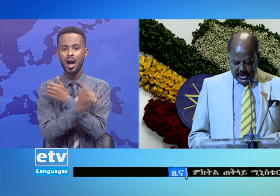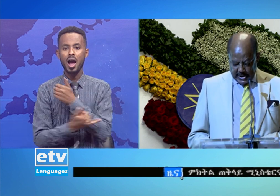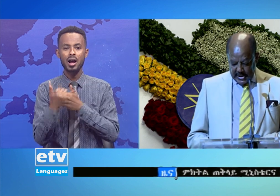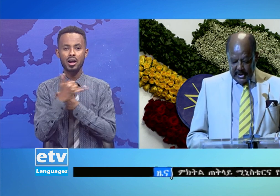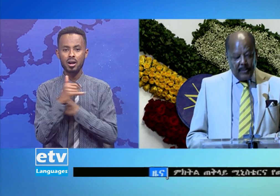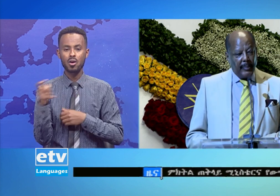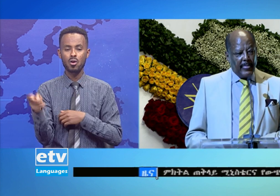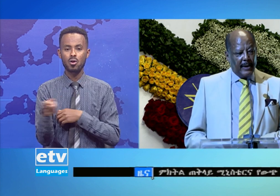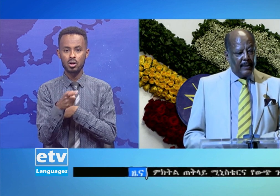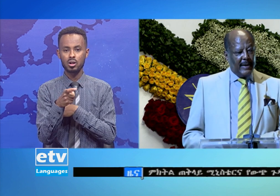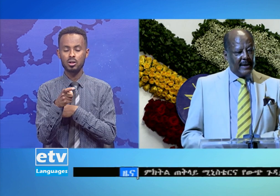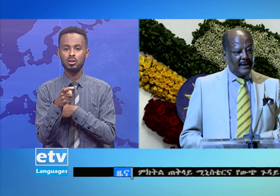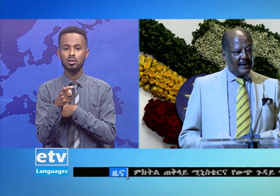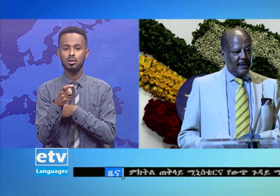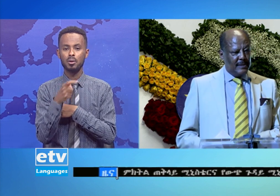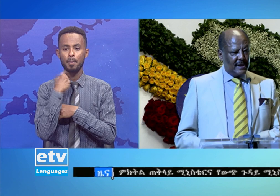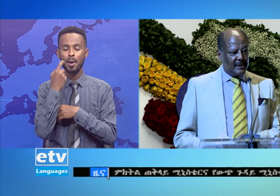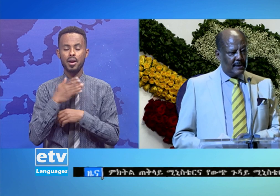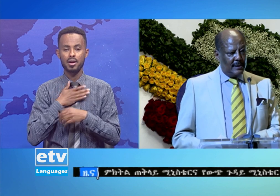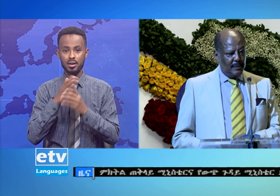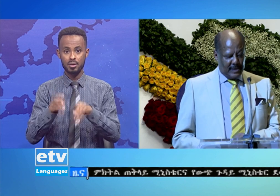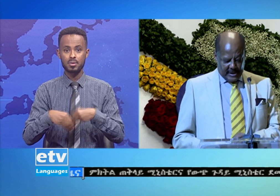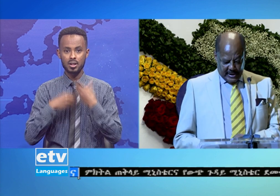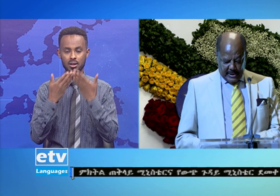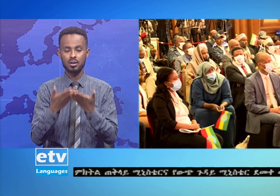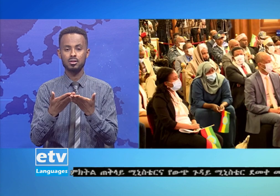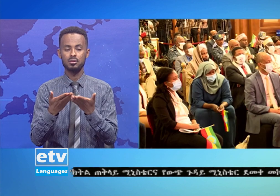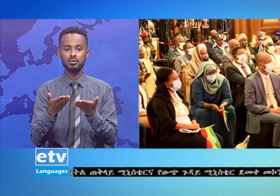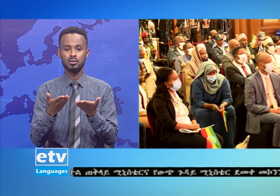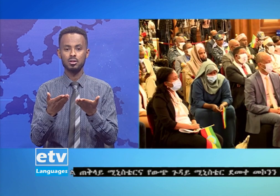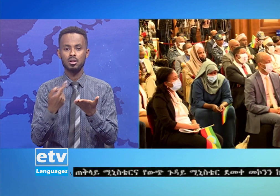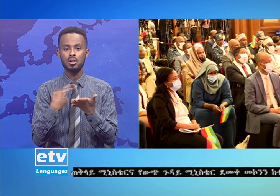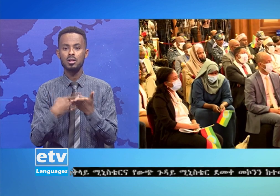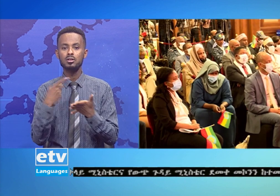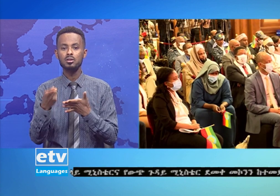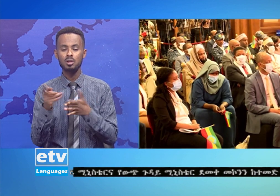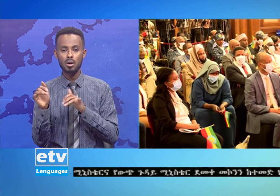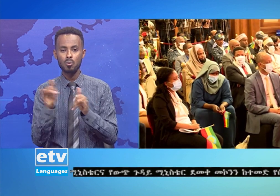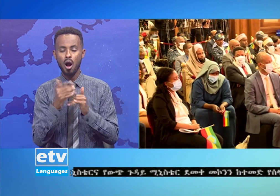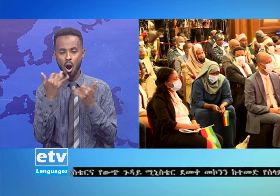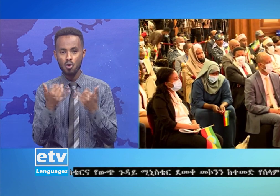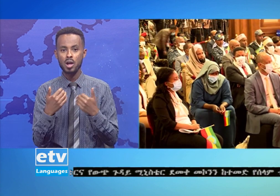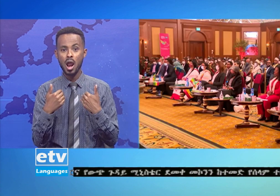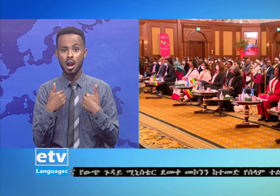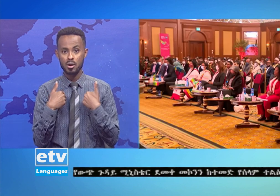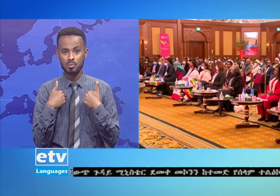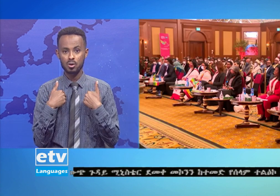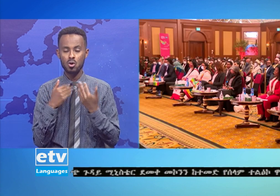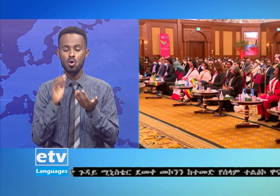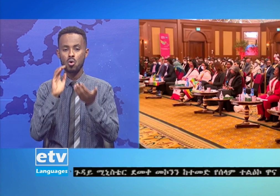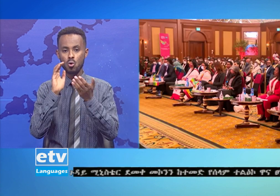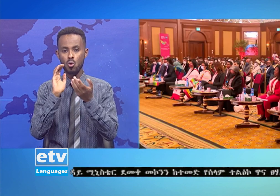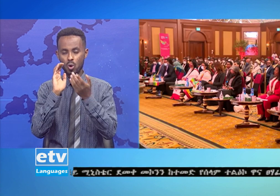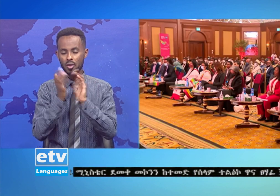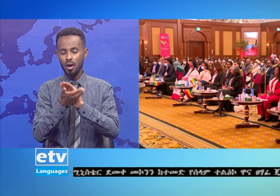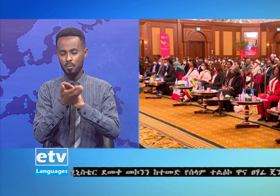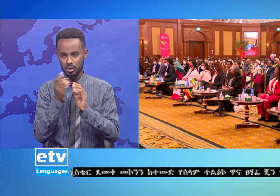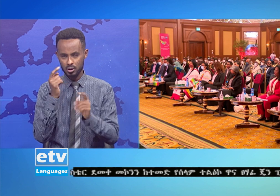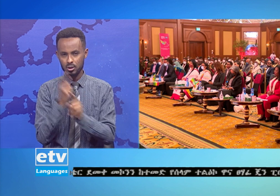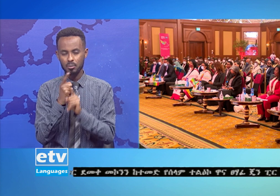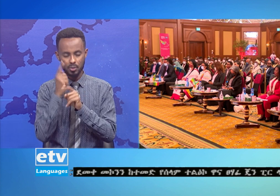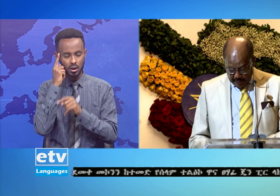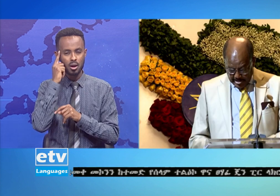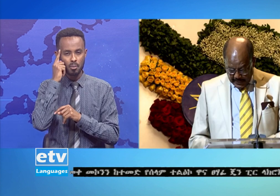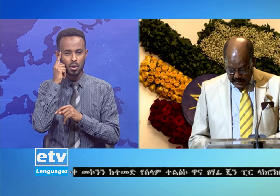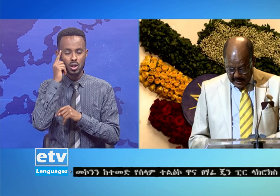የሆነ ማንነት የሚሰጠን ለዚህም አሁን ያለንበትን ሁኔታ በሚገባ